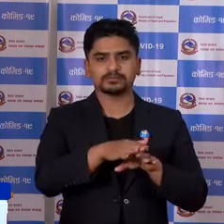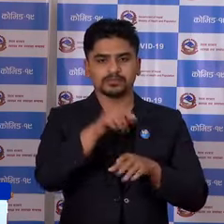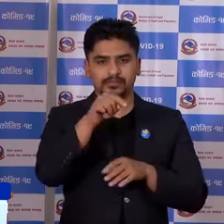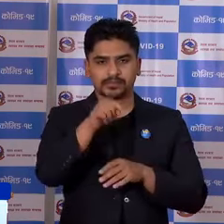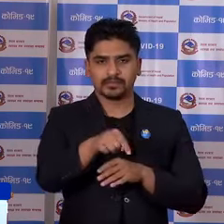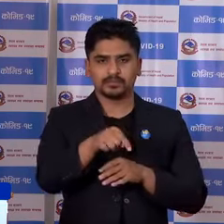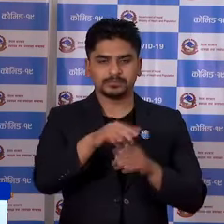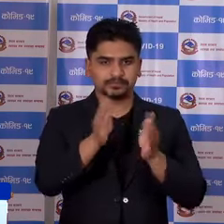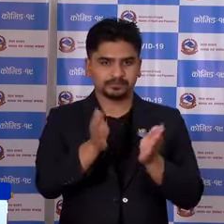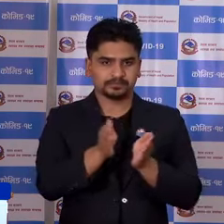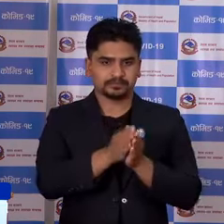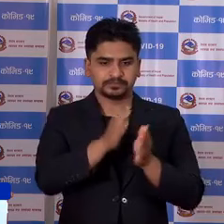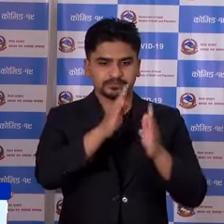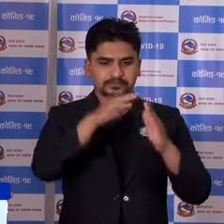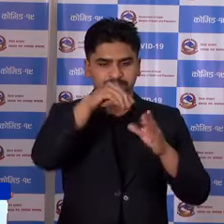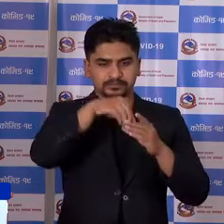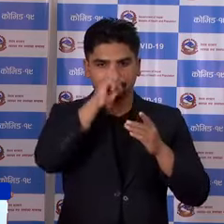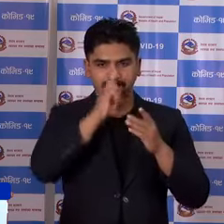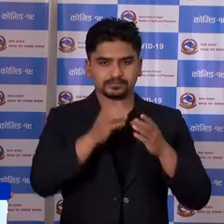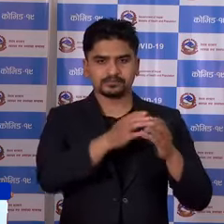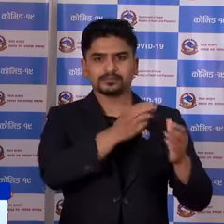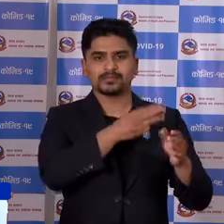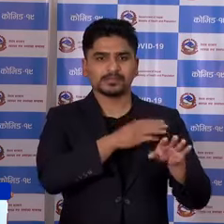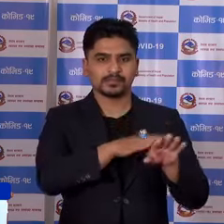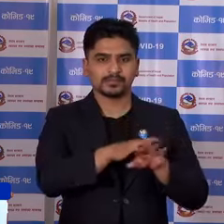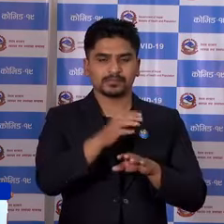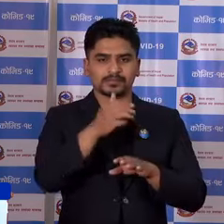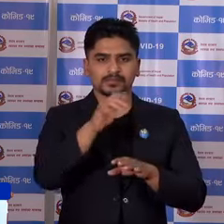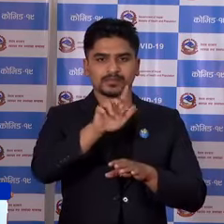आज कुल क्वारेन्टाइनमा रहने व्यक्तिहरू